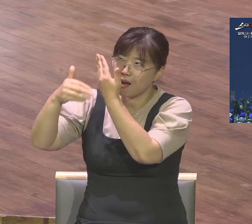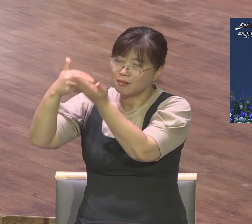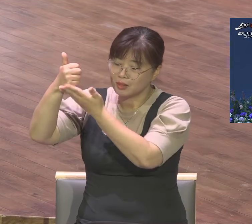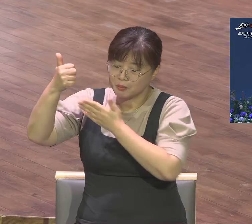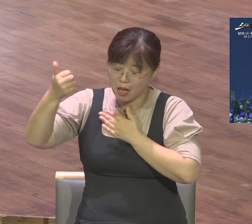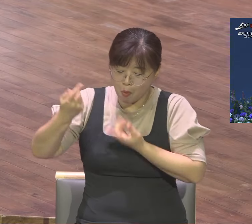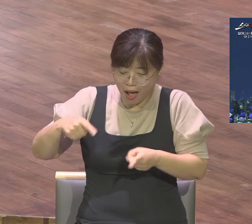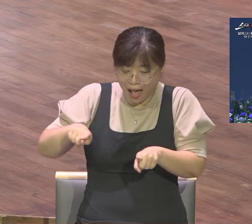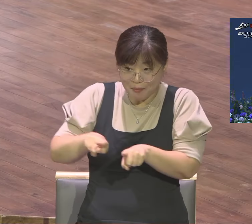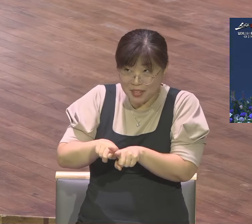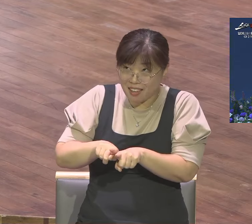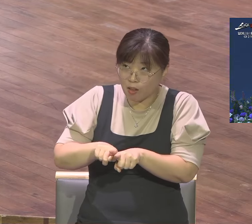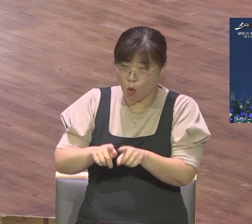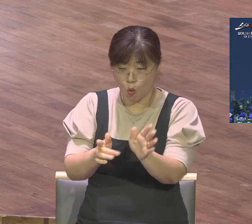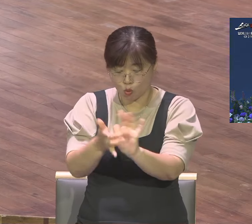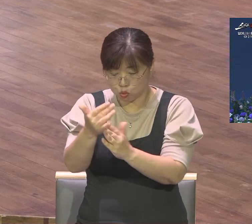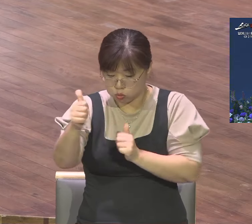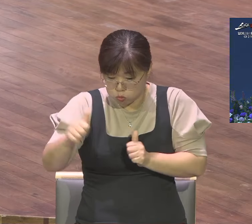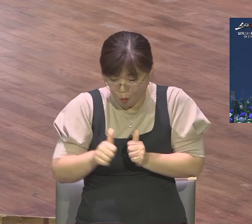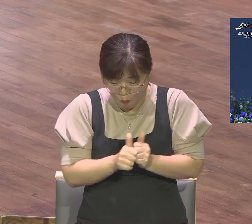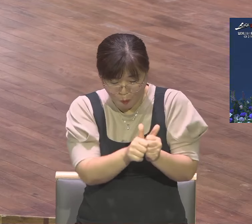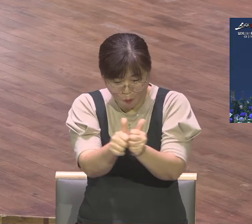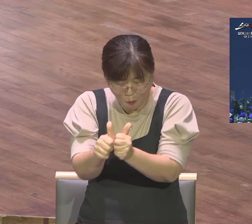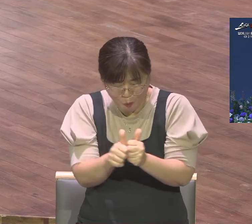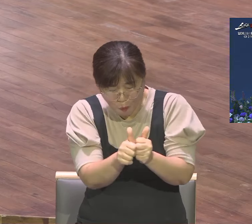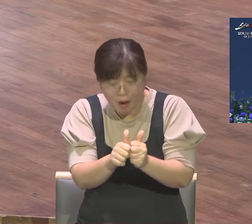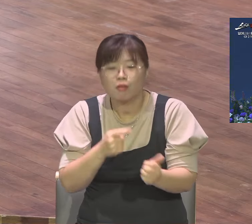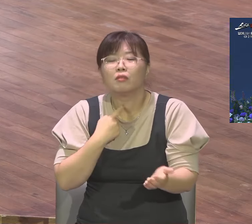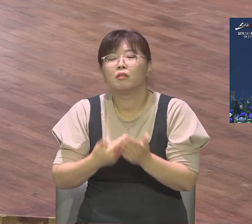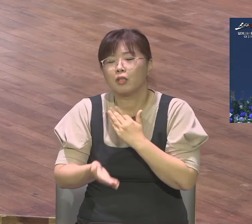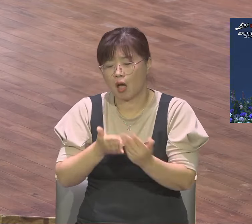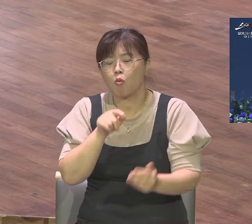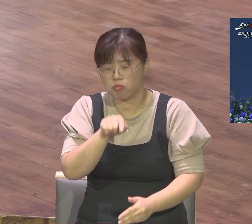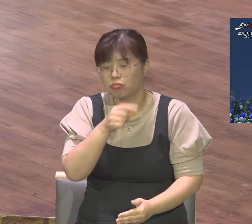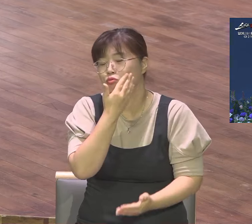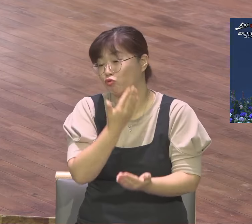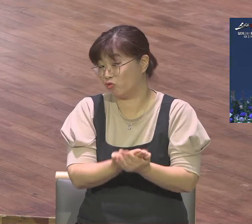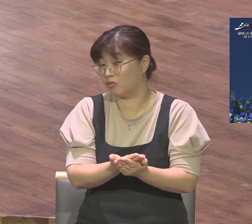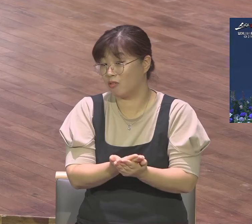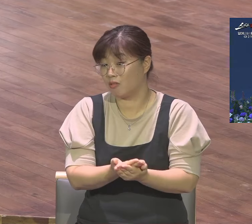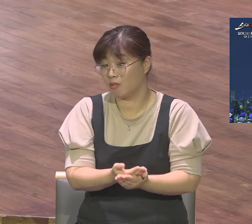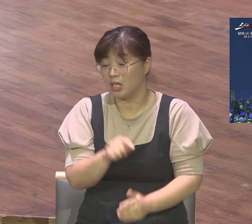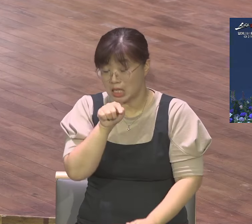함께 동행한다. 주님과 함께. 이게 신앙생활 출발이에요.